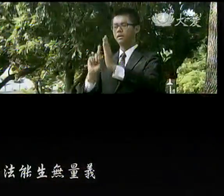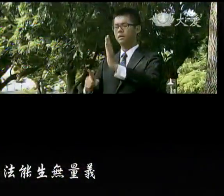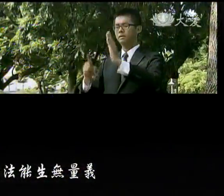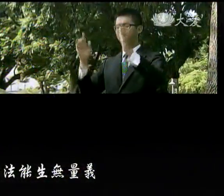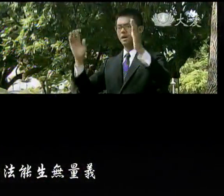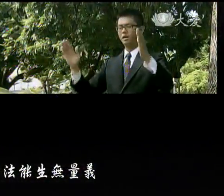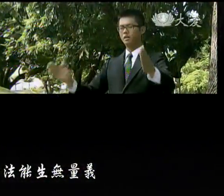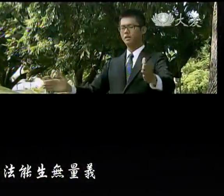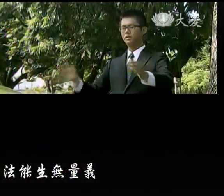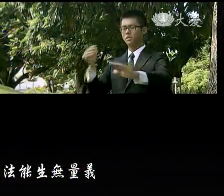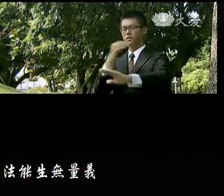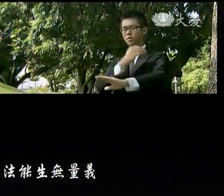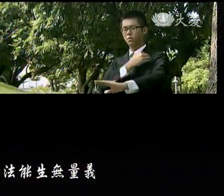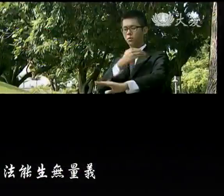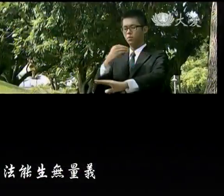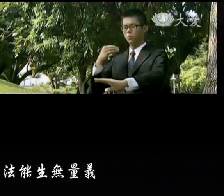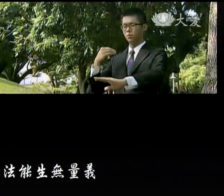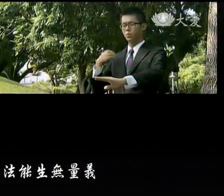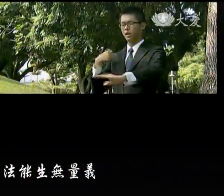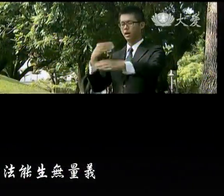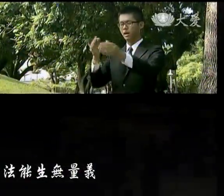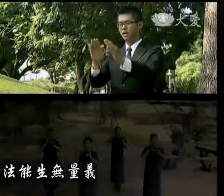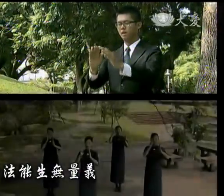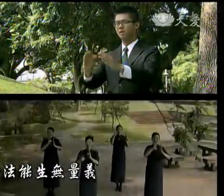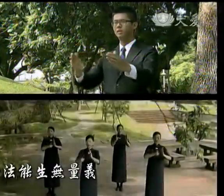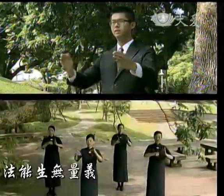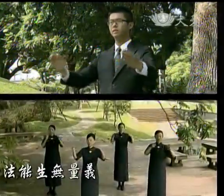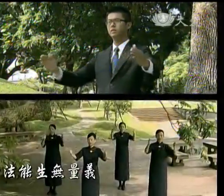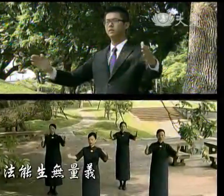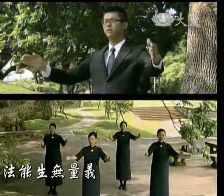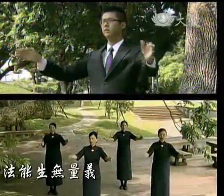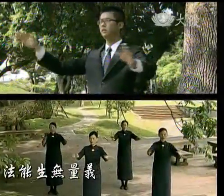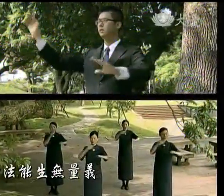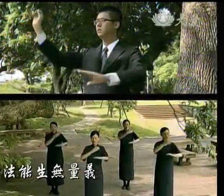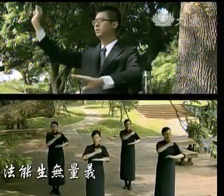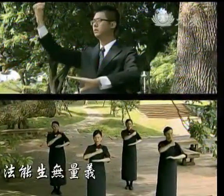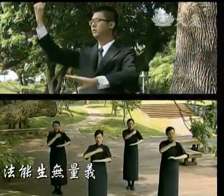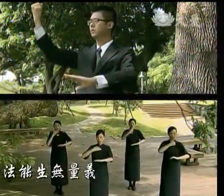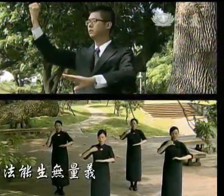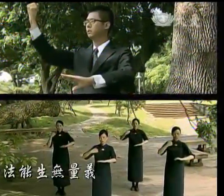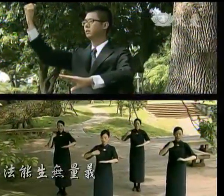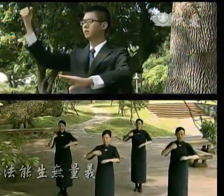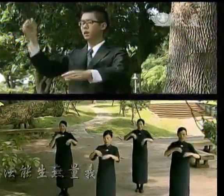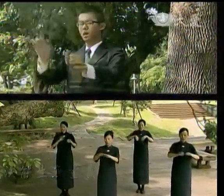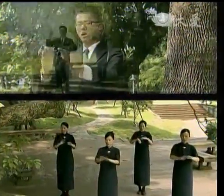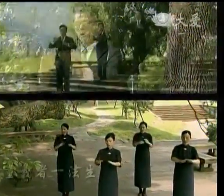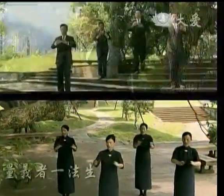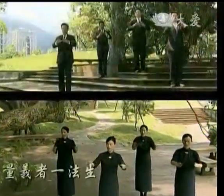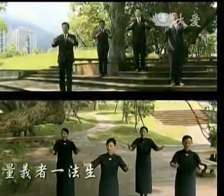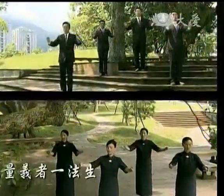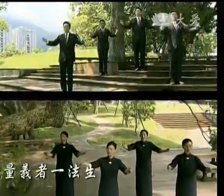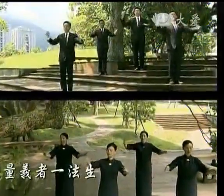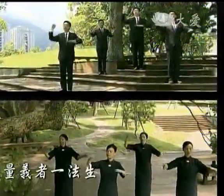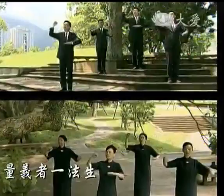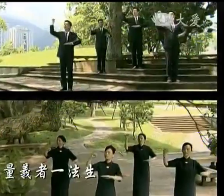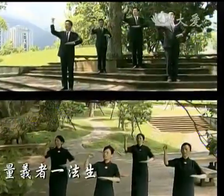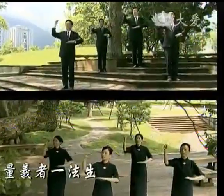量，一法能生无量意， 一法能生无量， 无量你